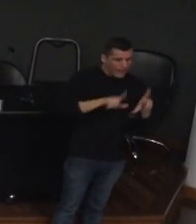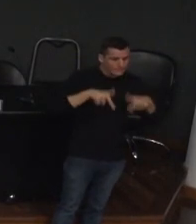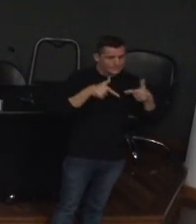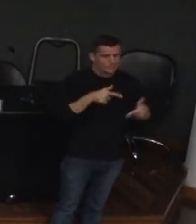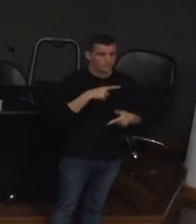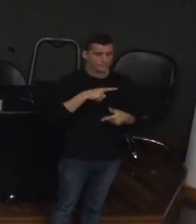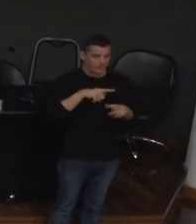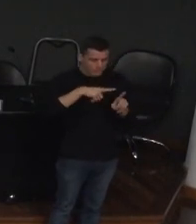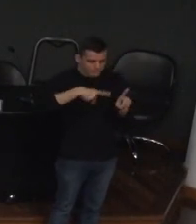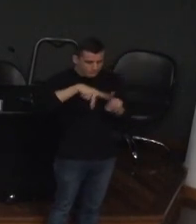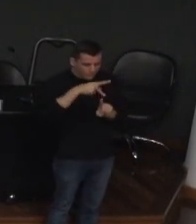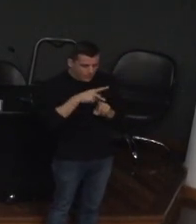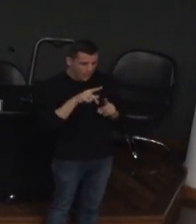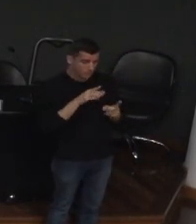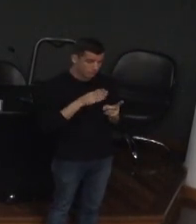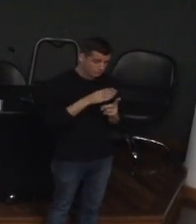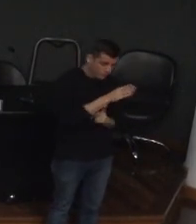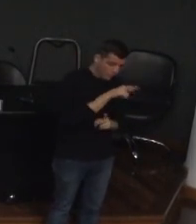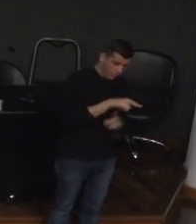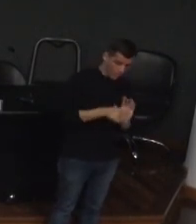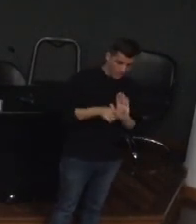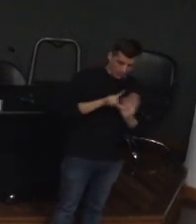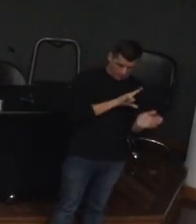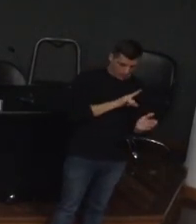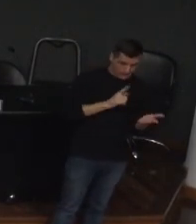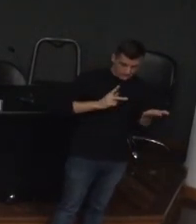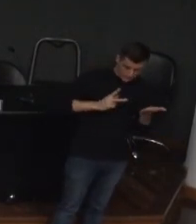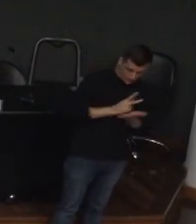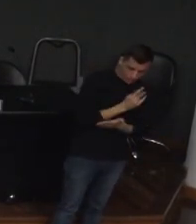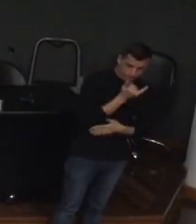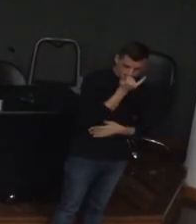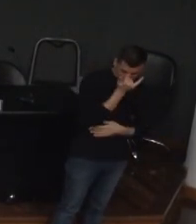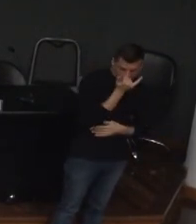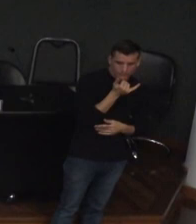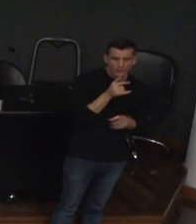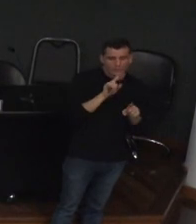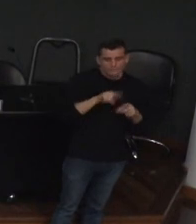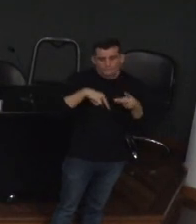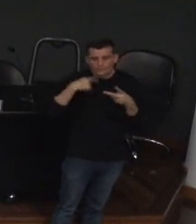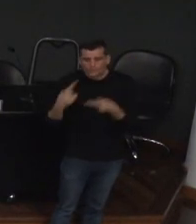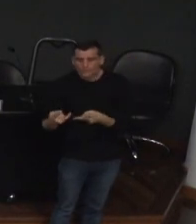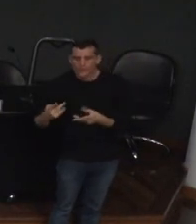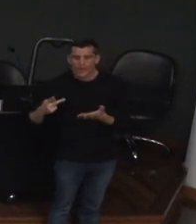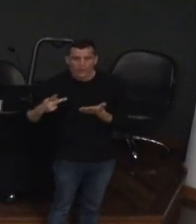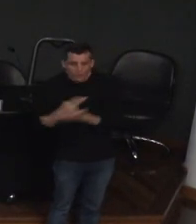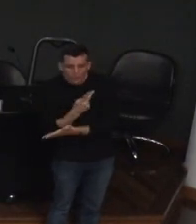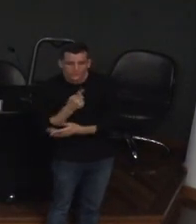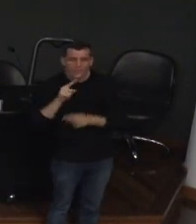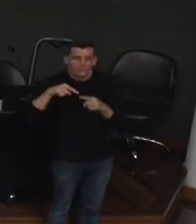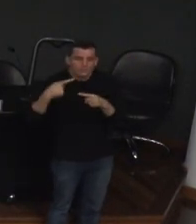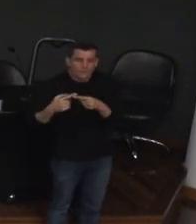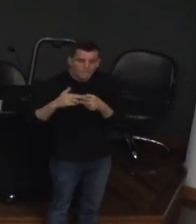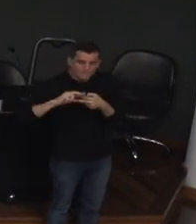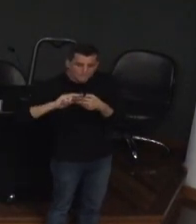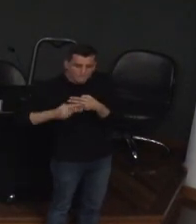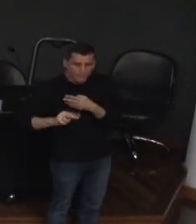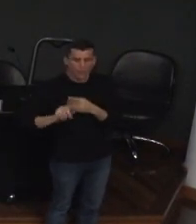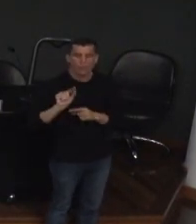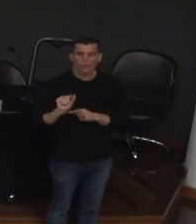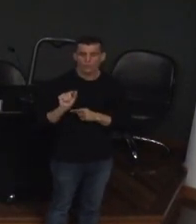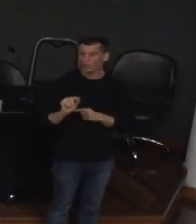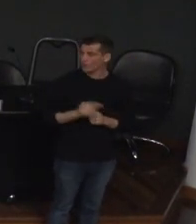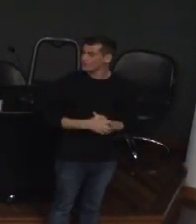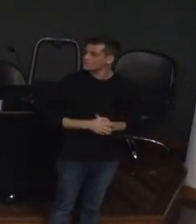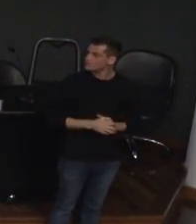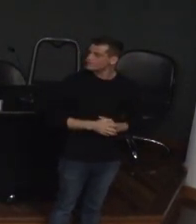Uhum. Preventivos é antes de acontecer, de contingência ou repressivos, depois que acontece. Isso. E a fundamentação, eu acho que deve ter alguma ISO que